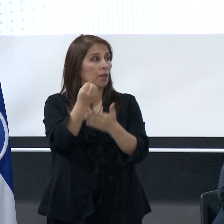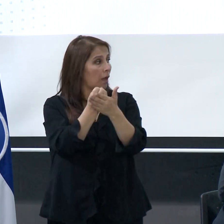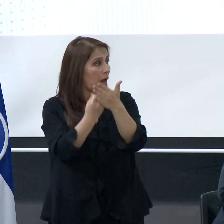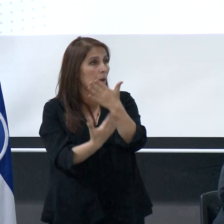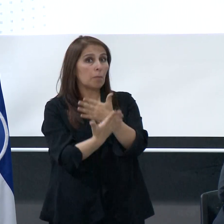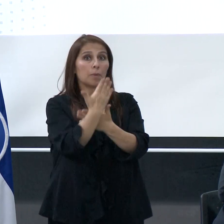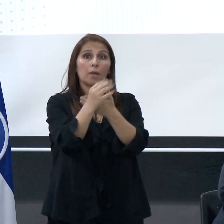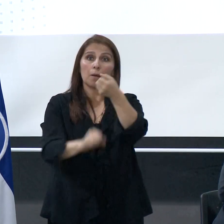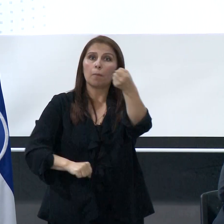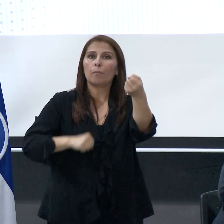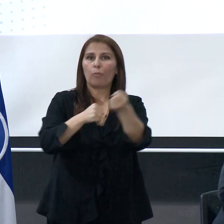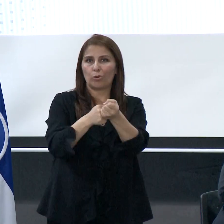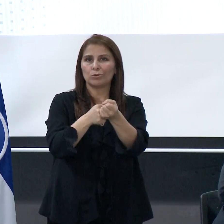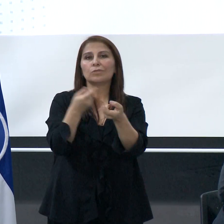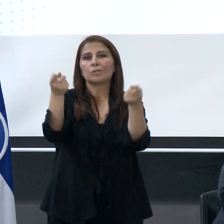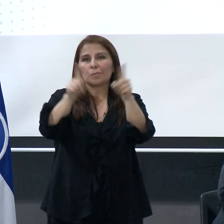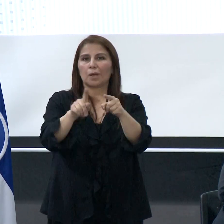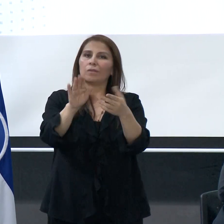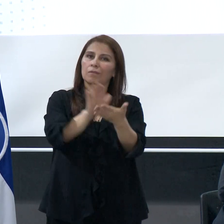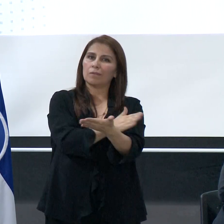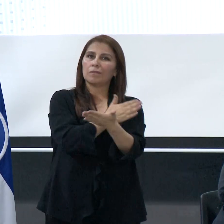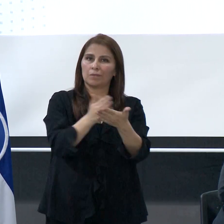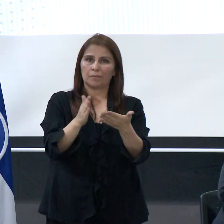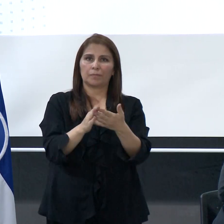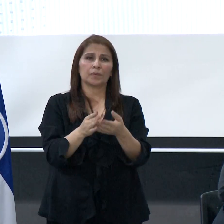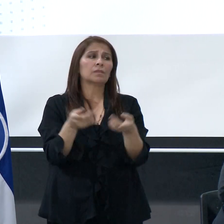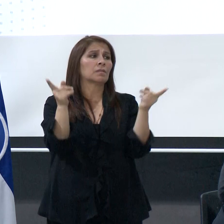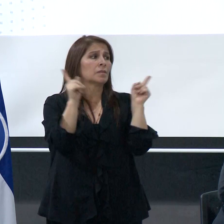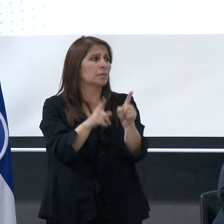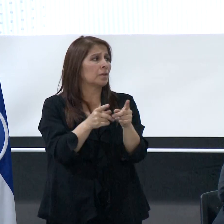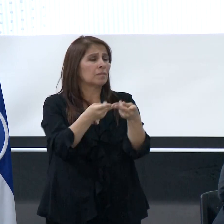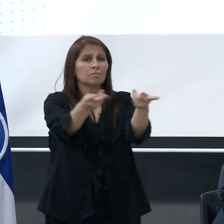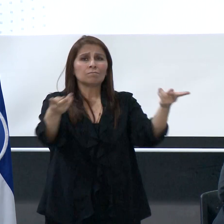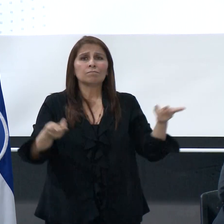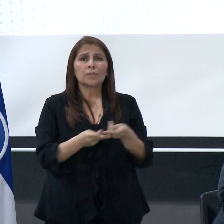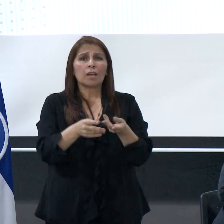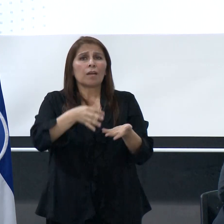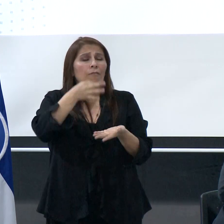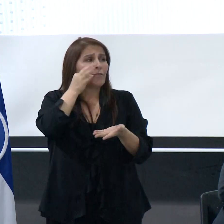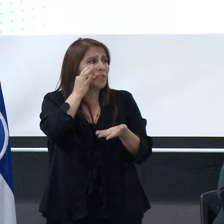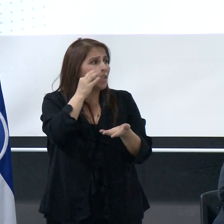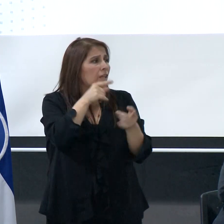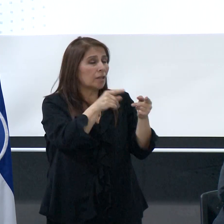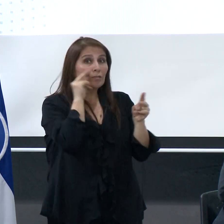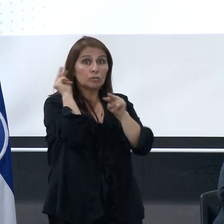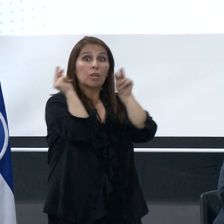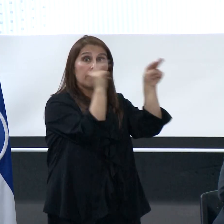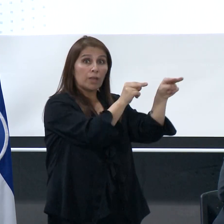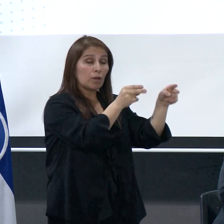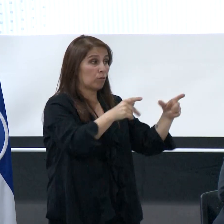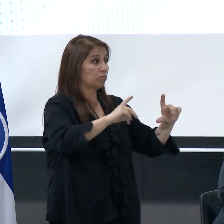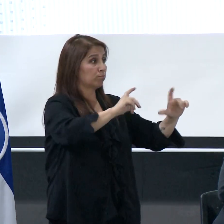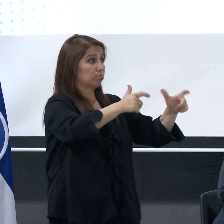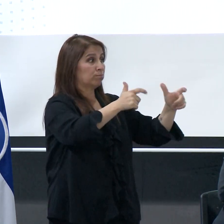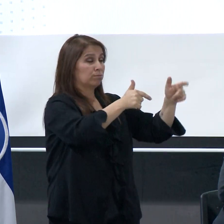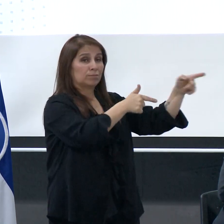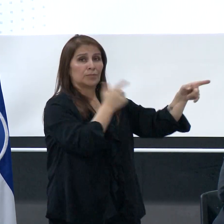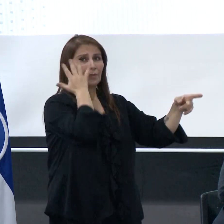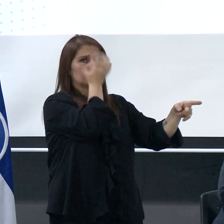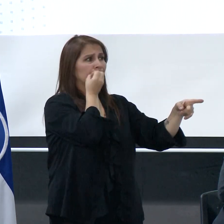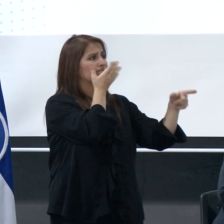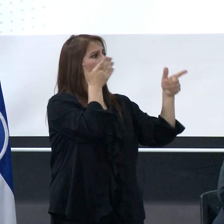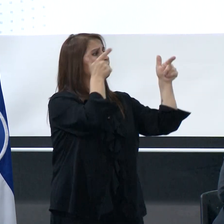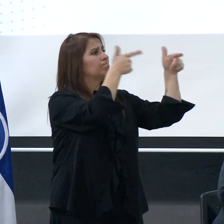pero también a la cafetería con esa torta que nos prepararon que no sé si la vieron que está una maravilla está muy bonita